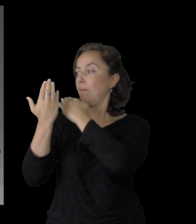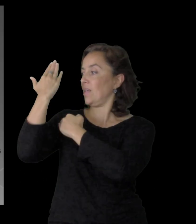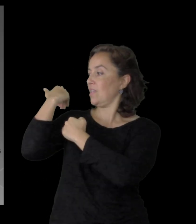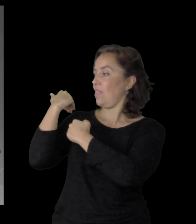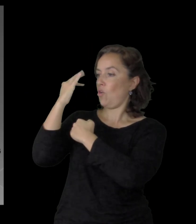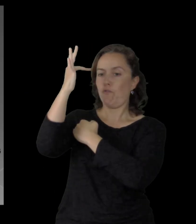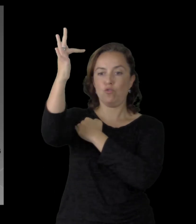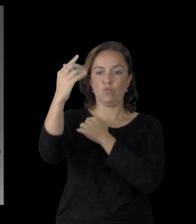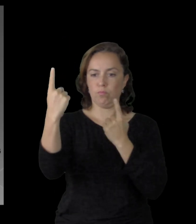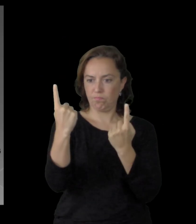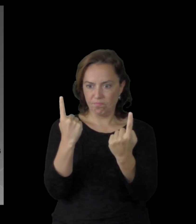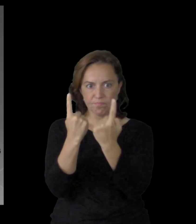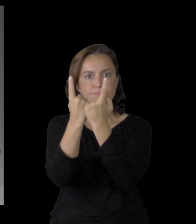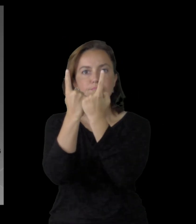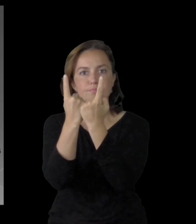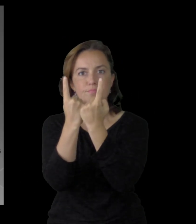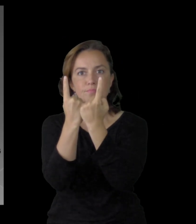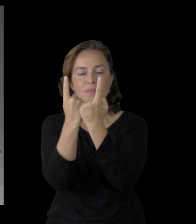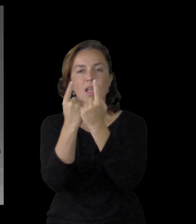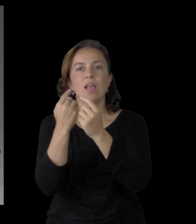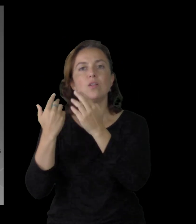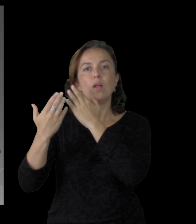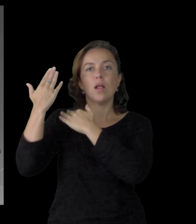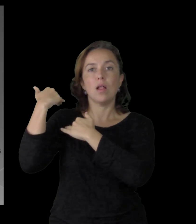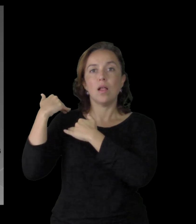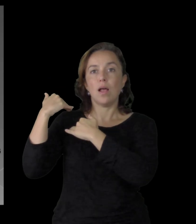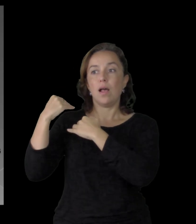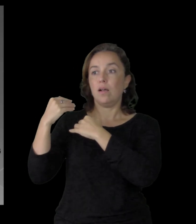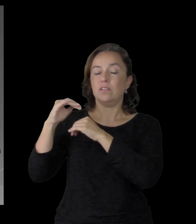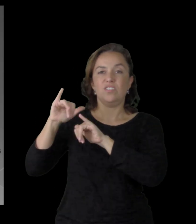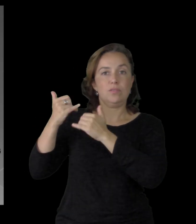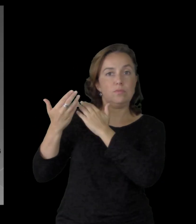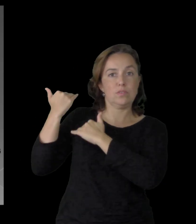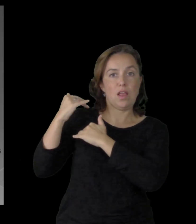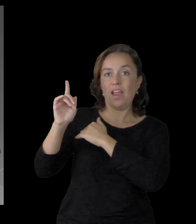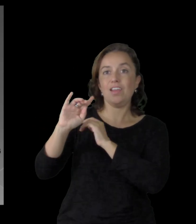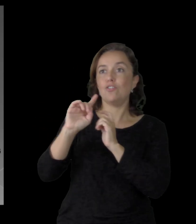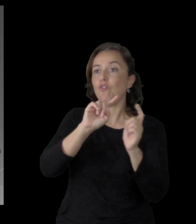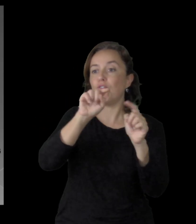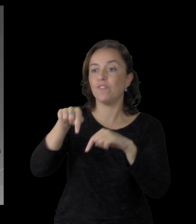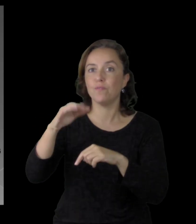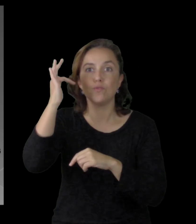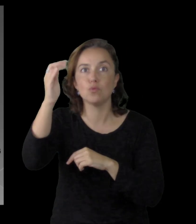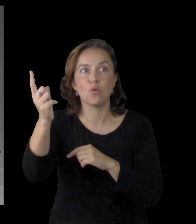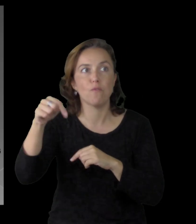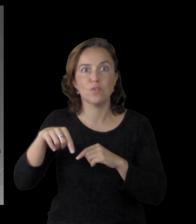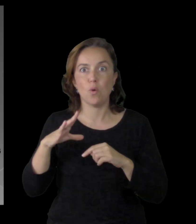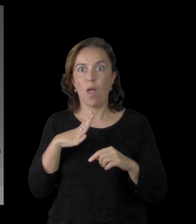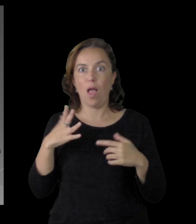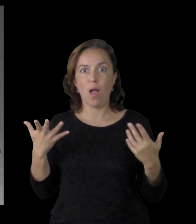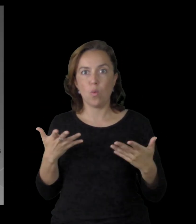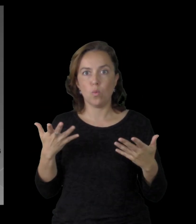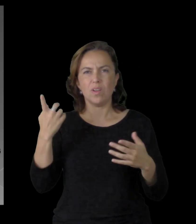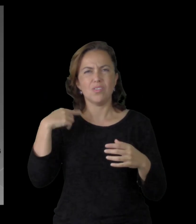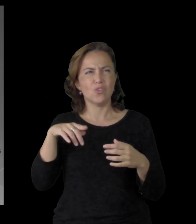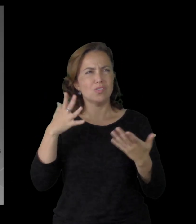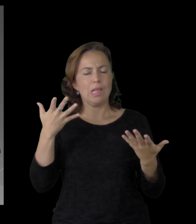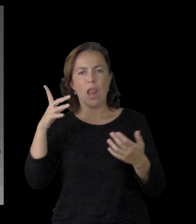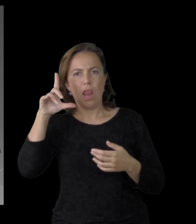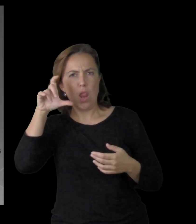que fue y lo que no llegó. Entonces, desde esta definición, desde el punto de vista lógico,